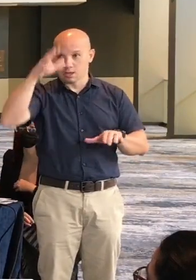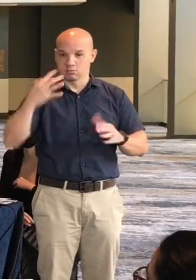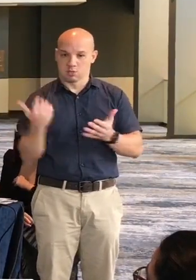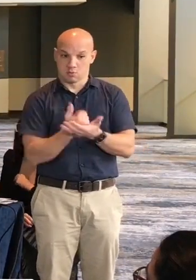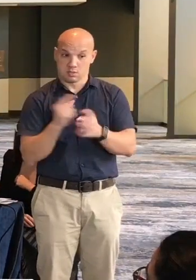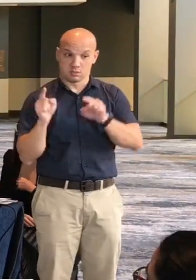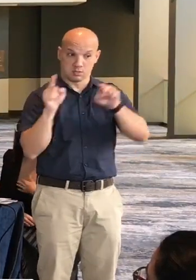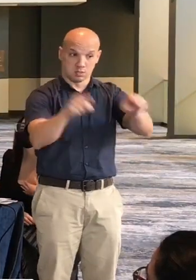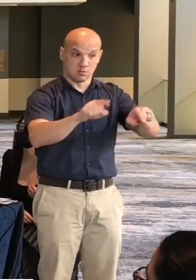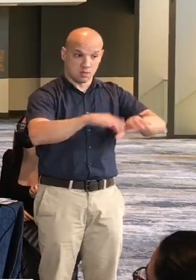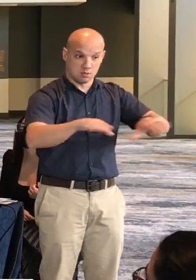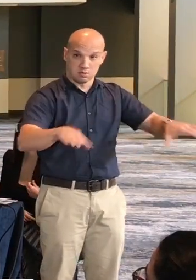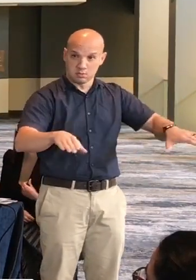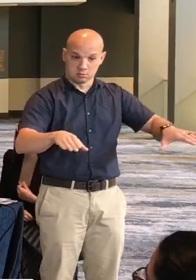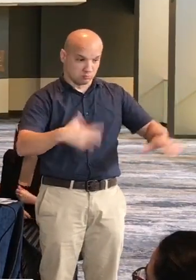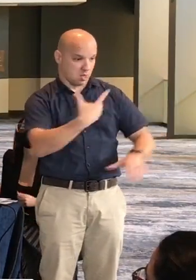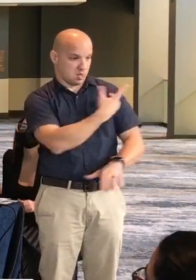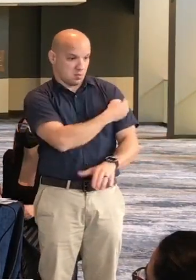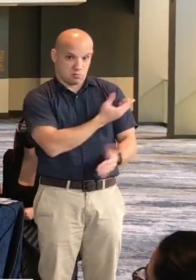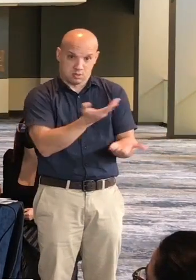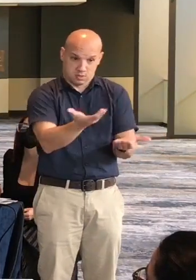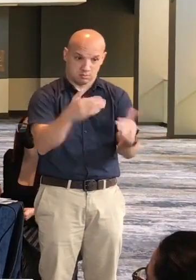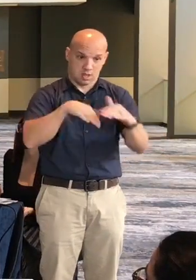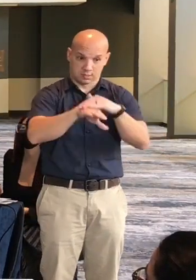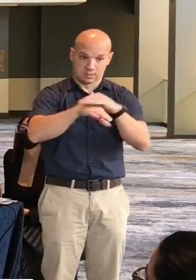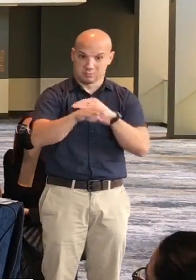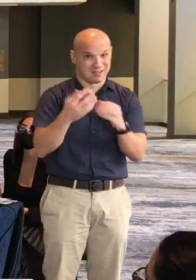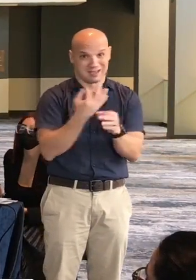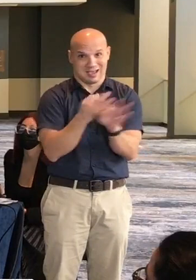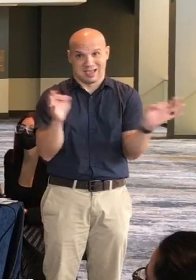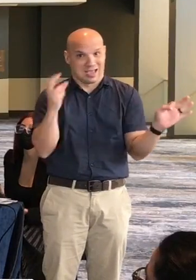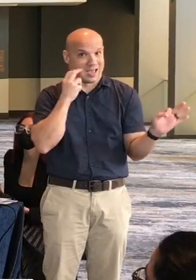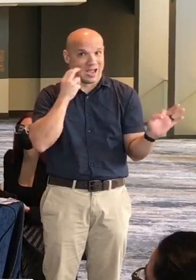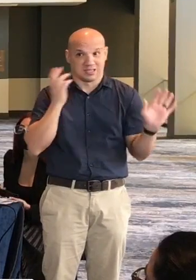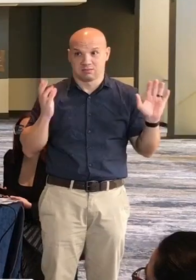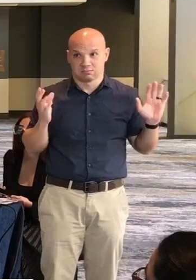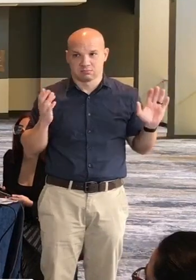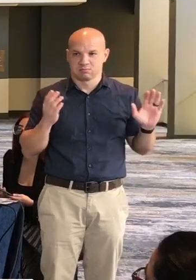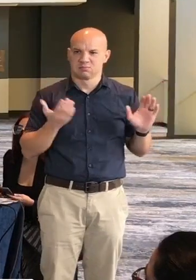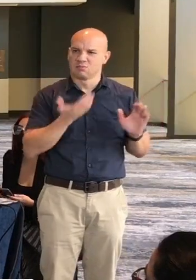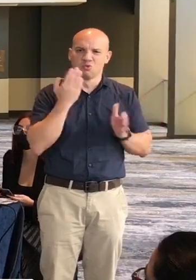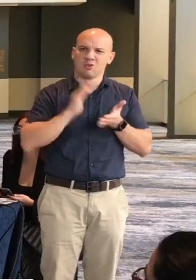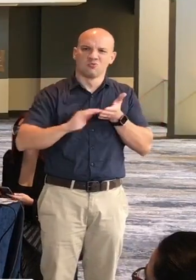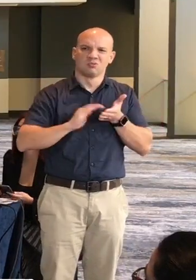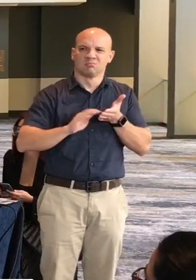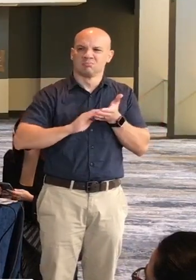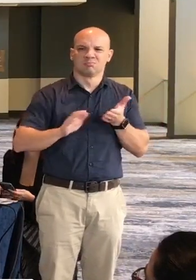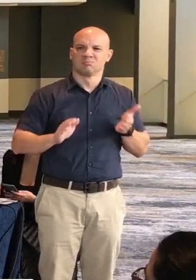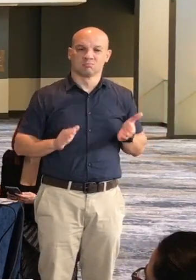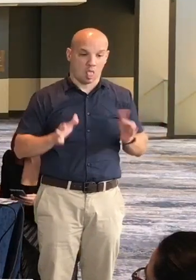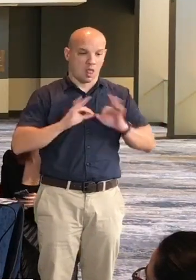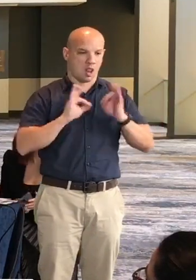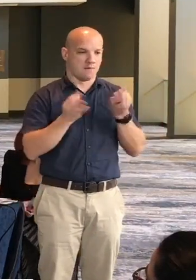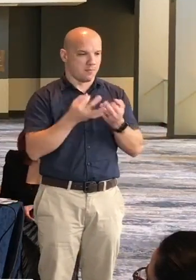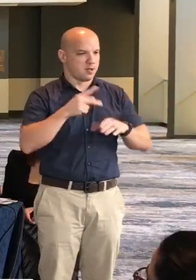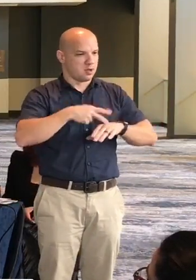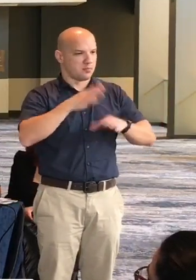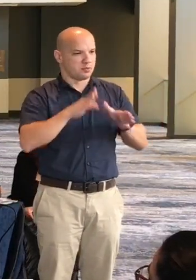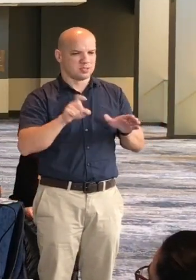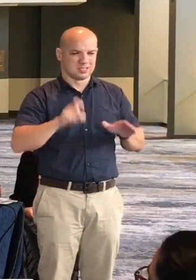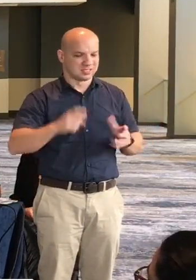La vacuna está accesible, gratuita, así que no hay excusas. Yo creo que hoy la familia puertorriqueña tiene